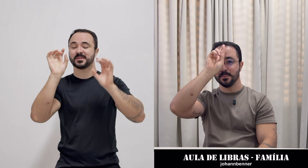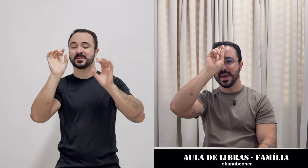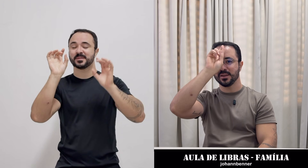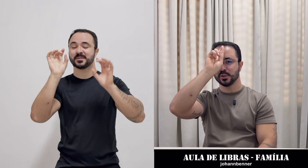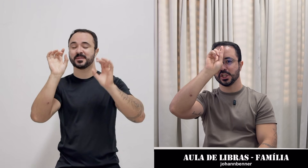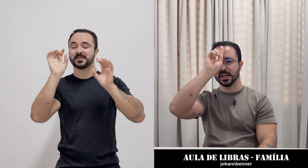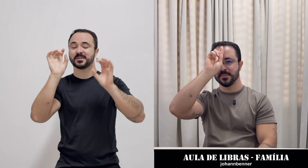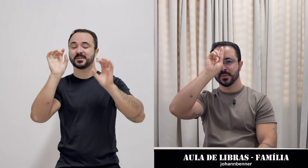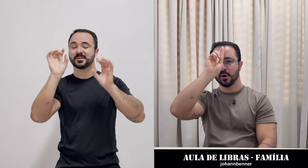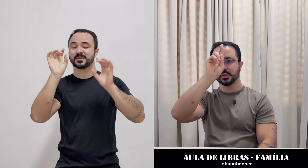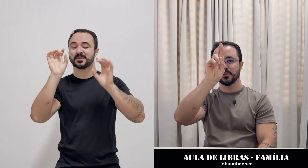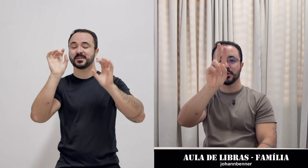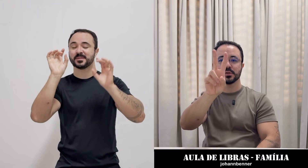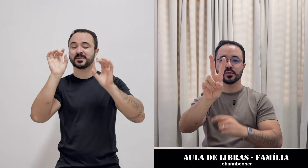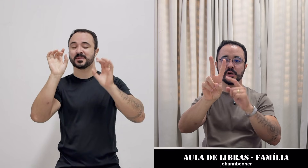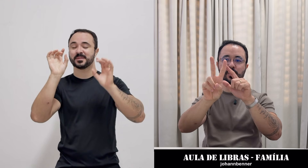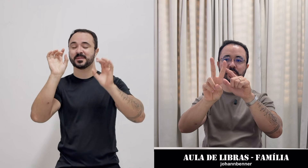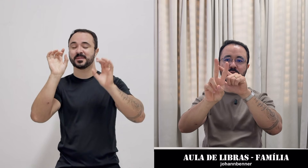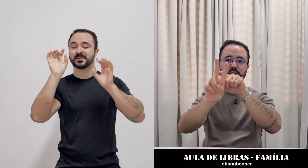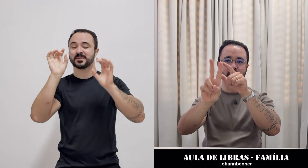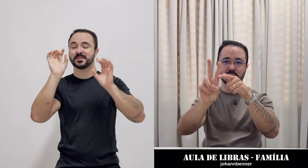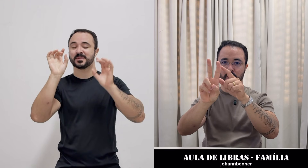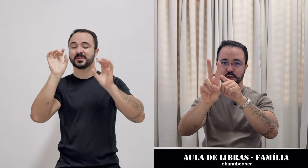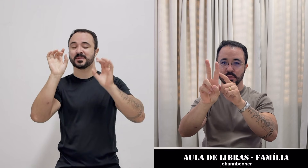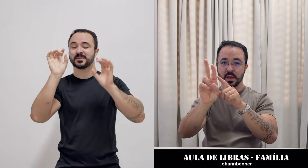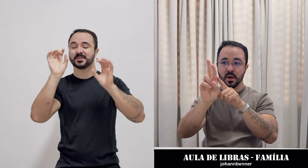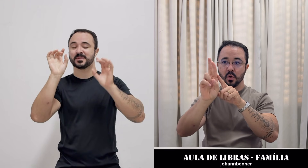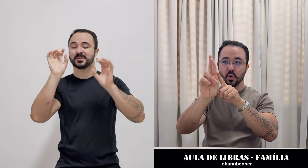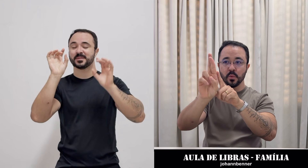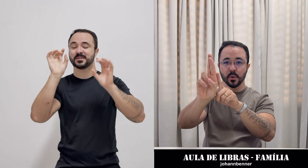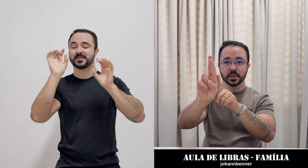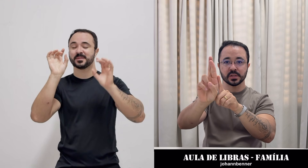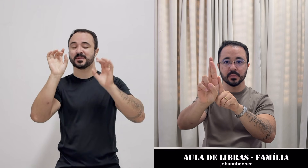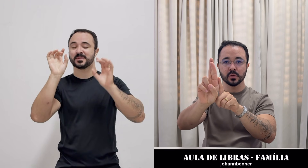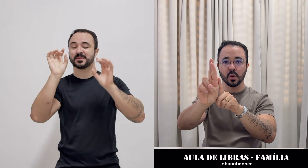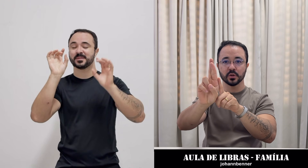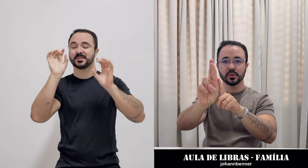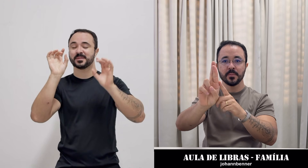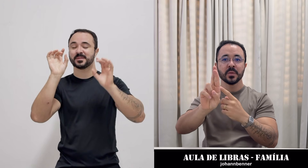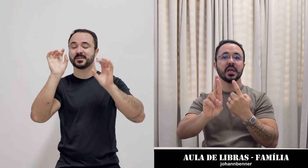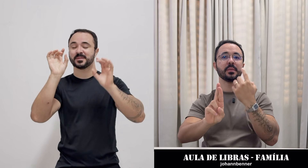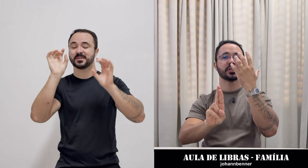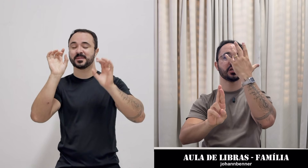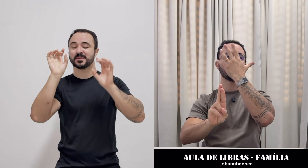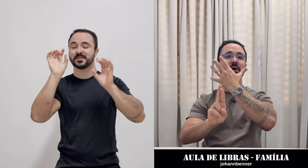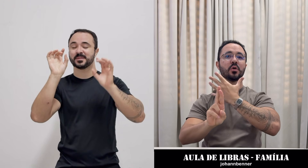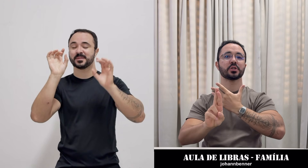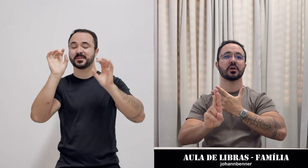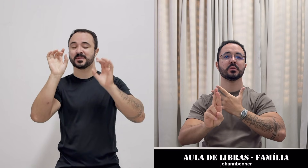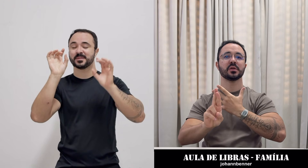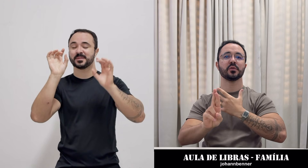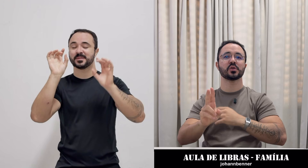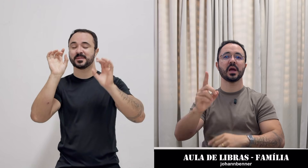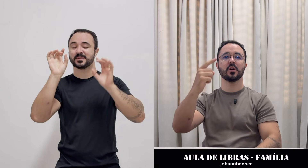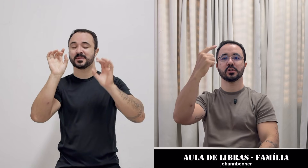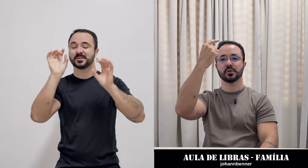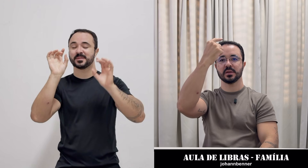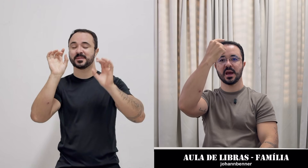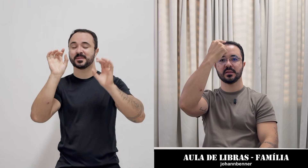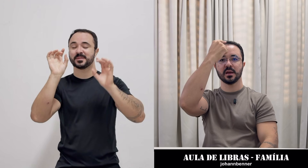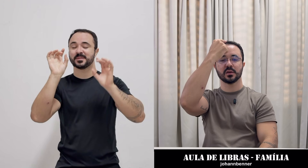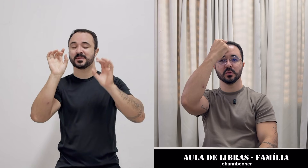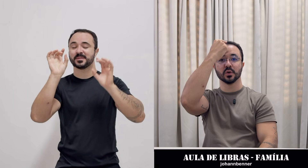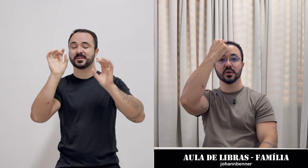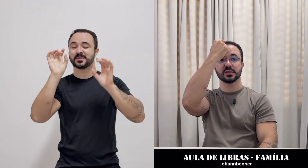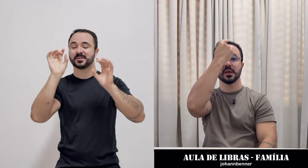ó, meio-dia. Como se fossem os dois ponteiros do relógio, um por cima do outro. Imagina que meu rosto é como se fosse o relógio.